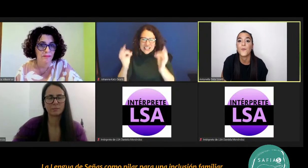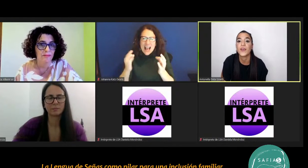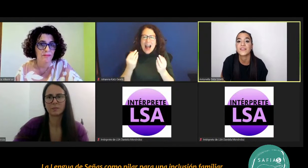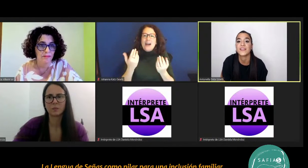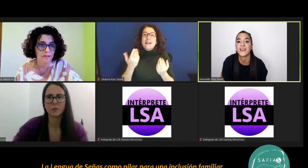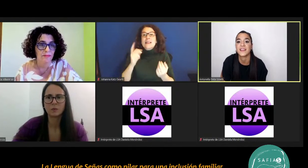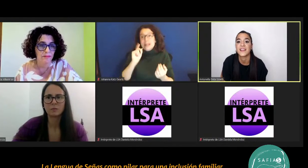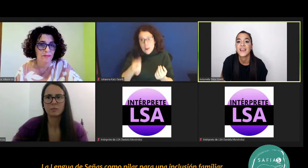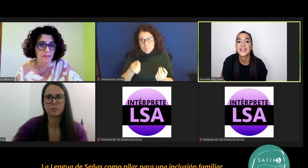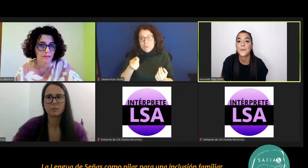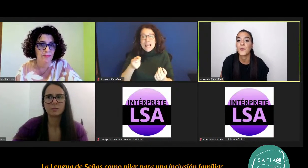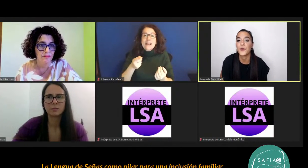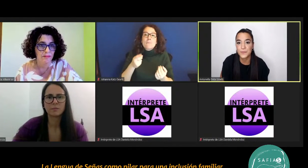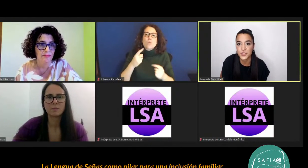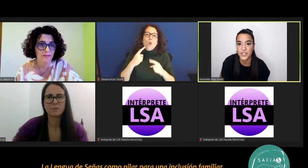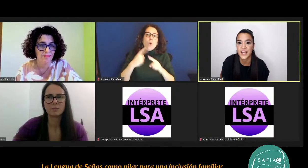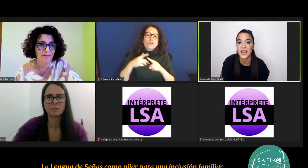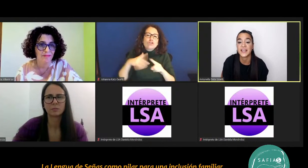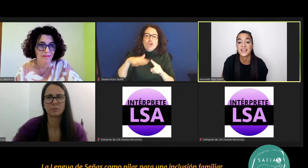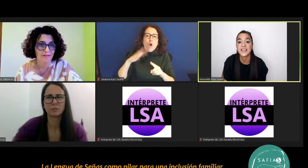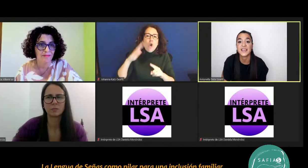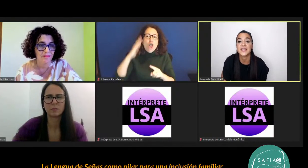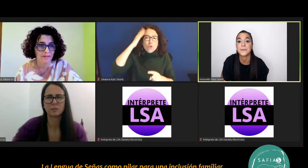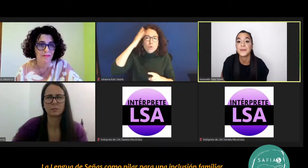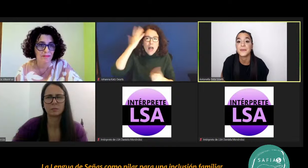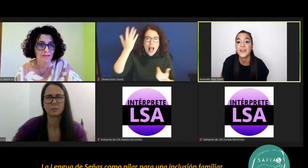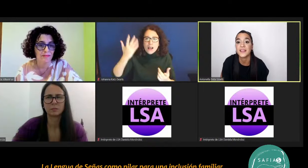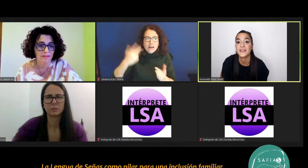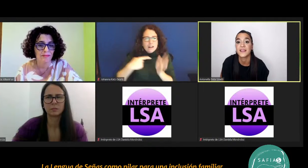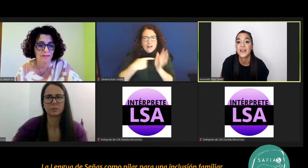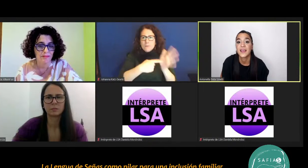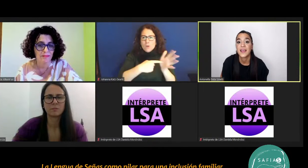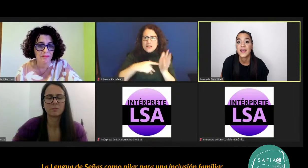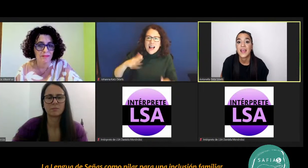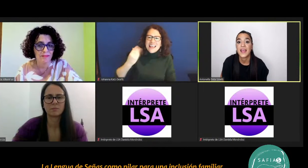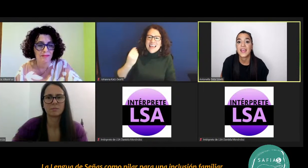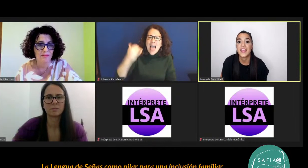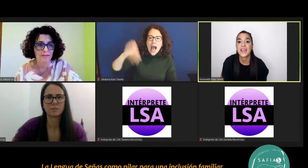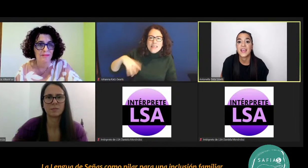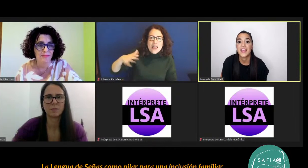nos muestran que podemos llegar, y que también